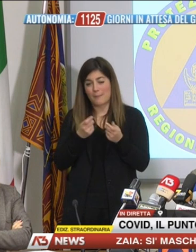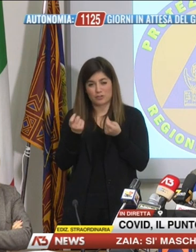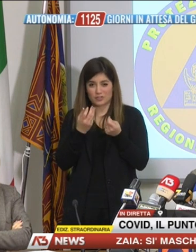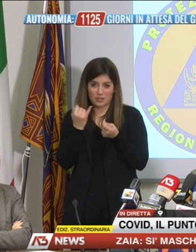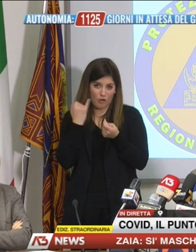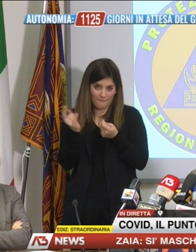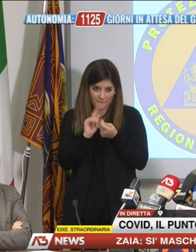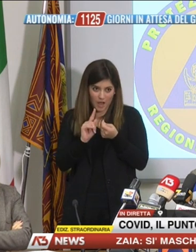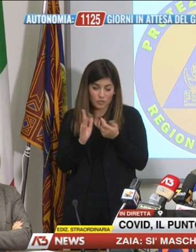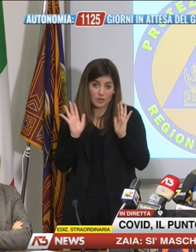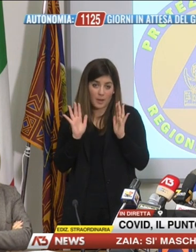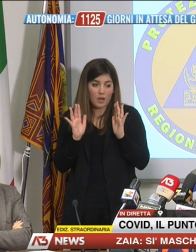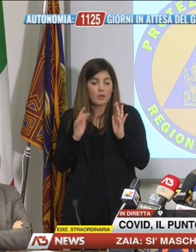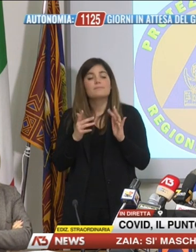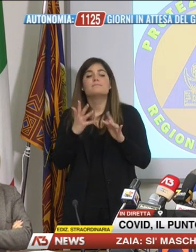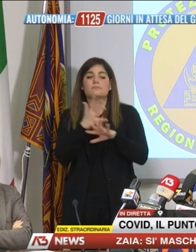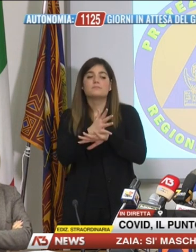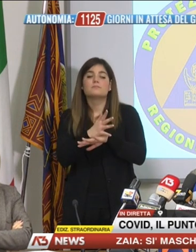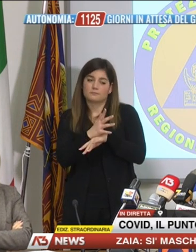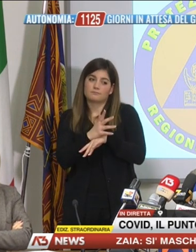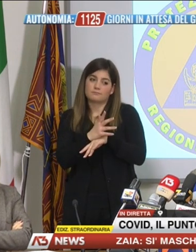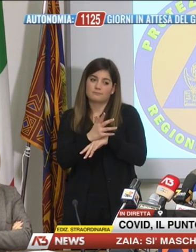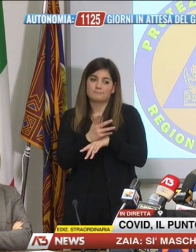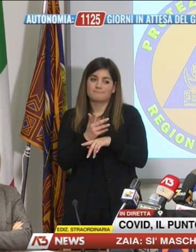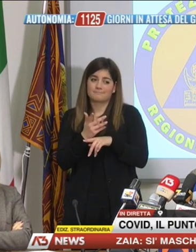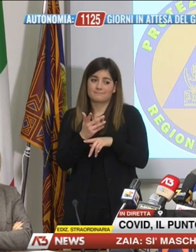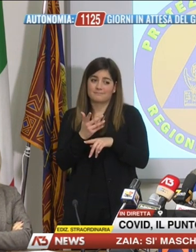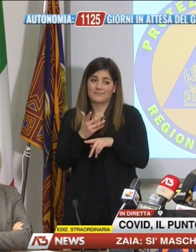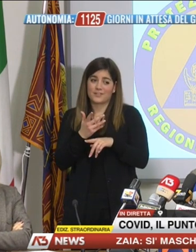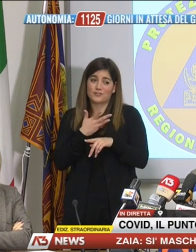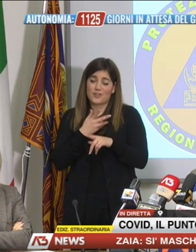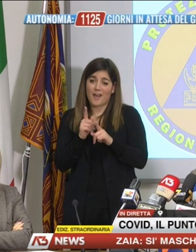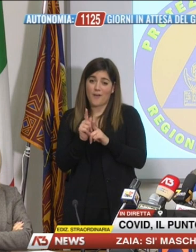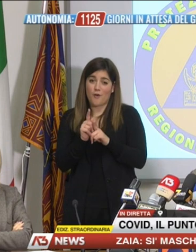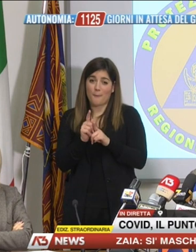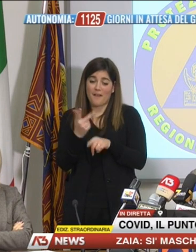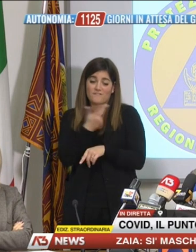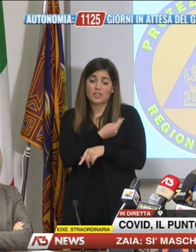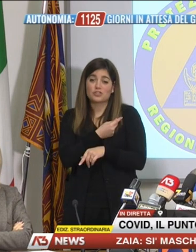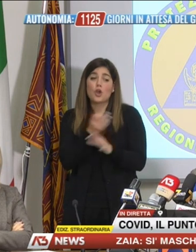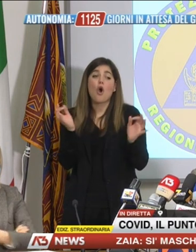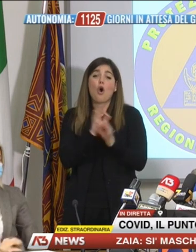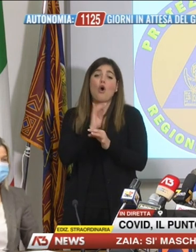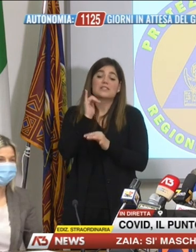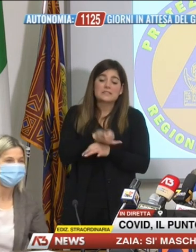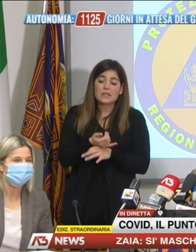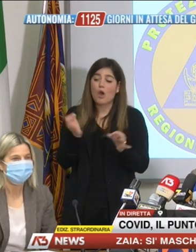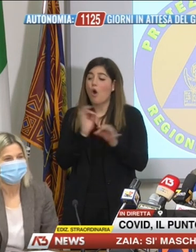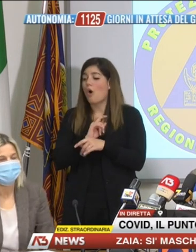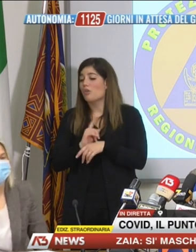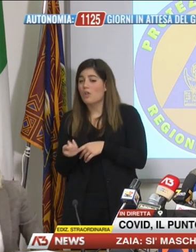guarda, allora, sì, premesso che non c'è la terza via, mi sembra di capire, no? O lo fai o non lo fai, la terza via che cos'è? Ne fai un po' di